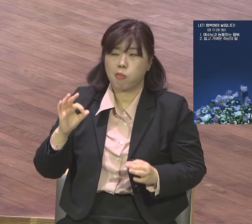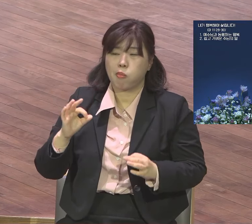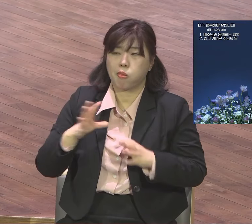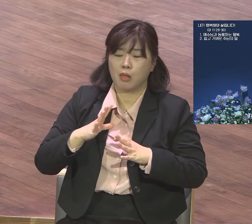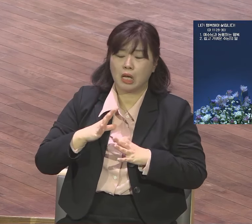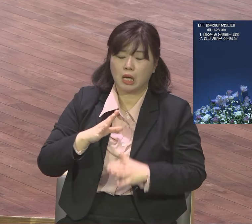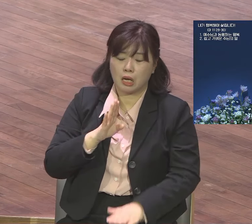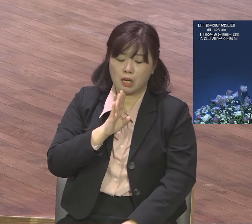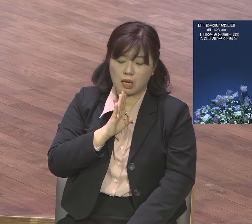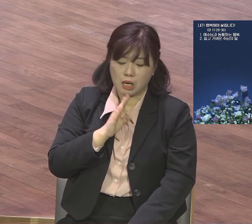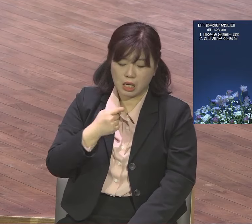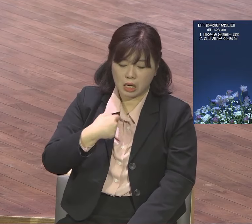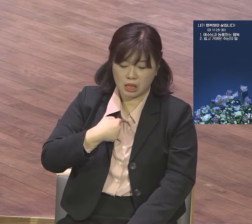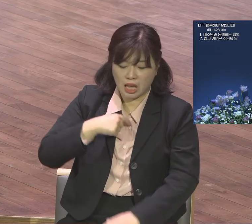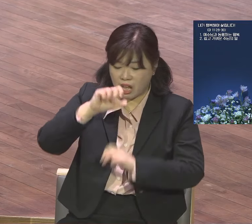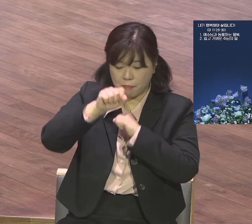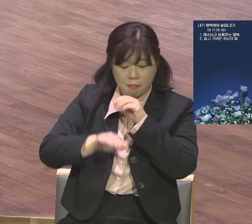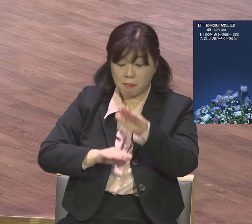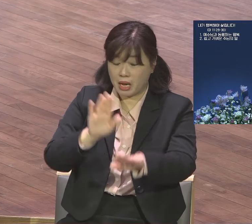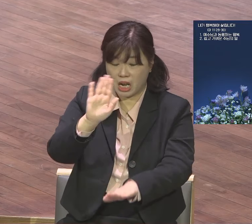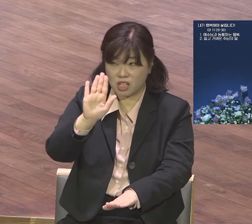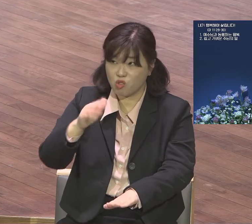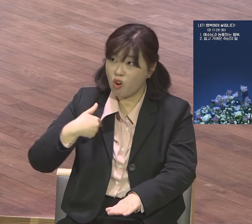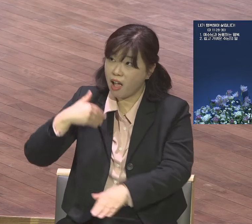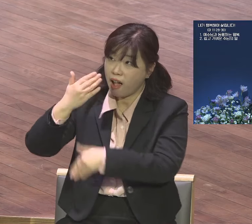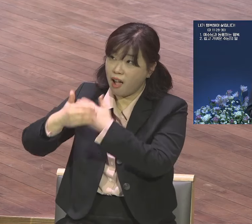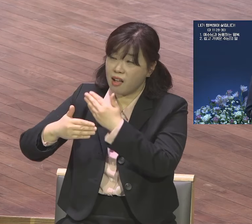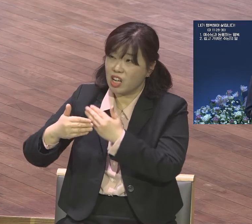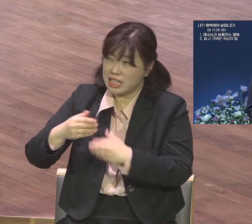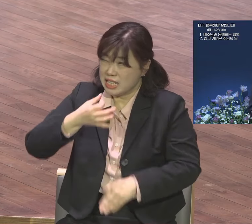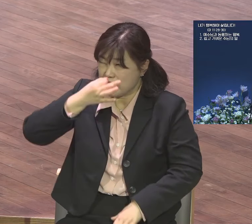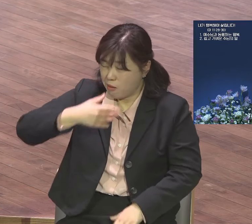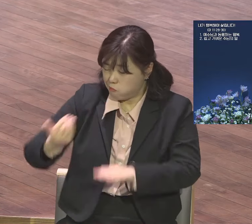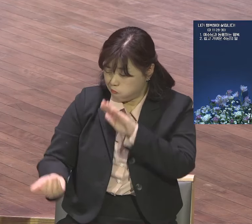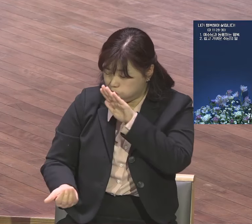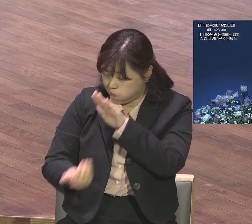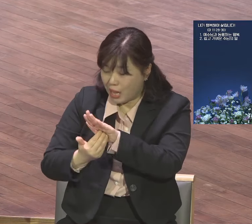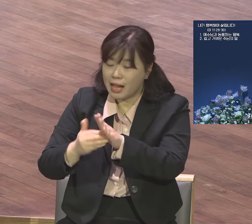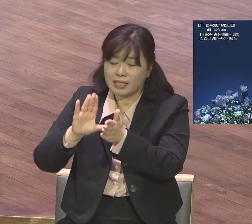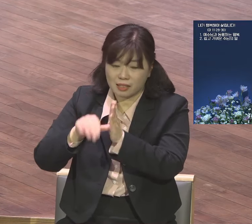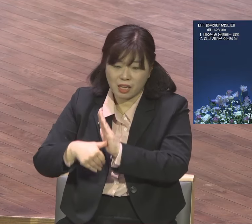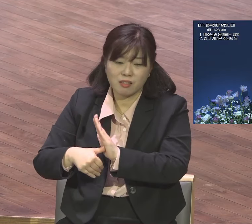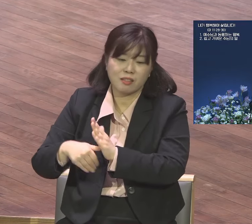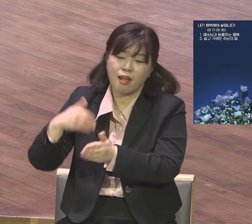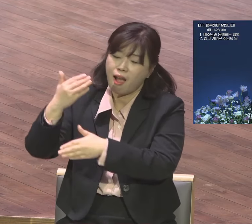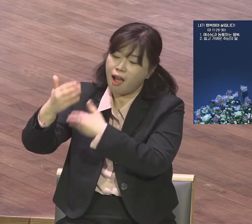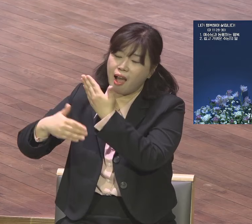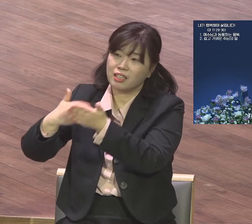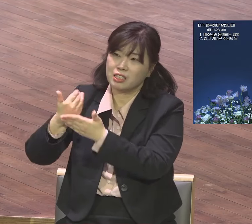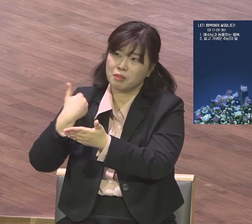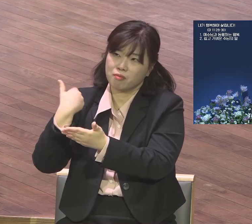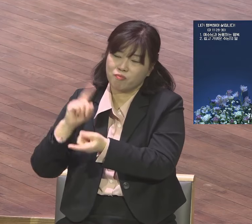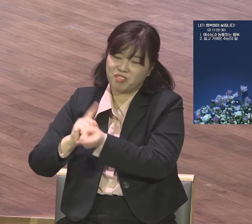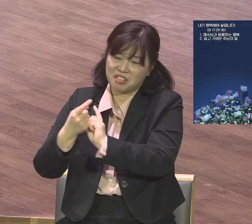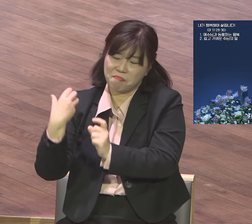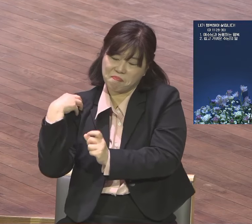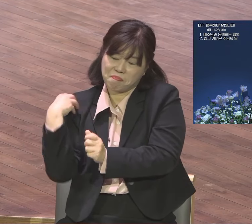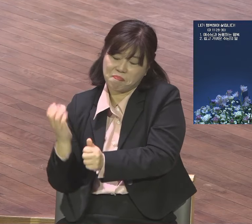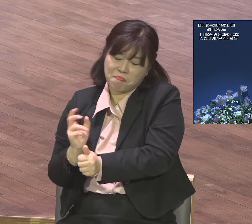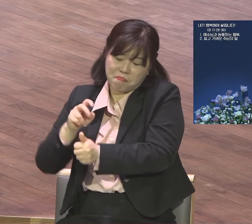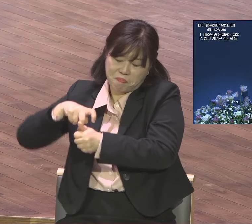함께 있으리라. 성도 여러분, 주님이 함께 하시는 24의 축복, 위드 임마누엘